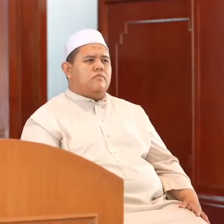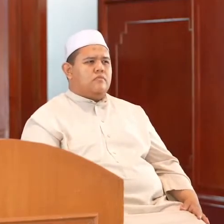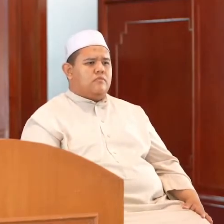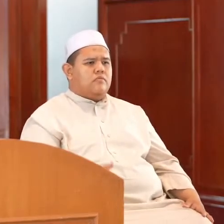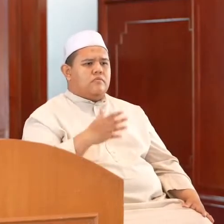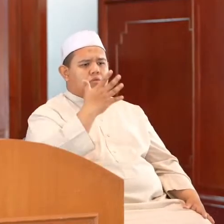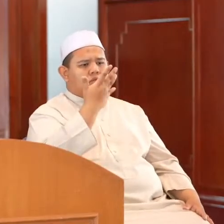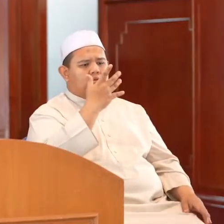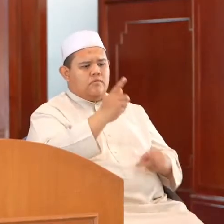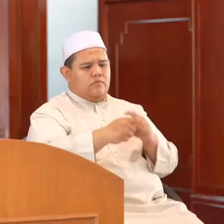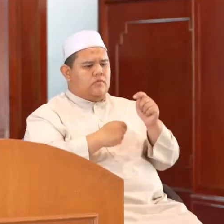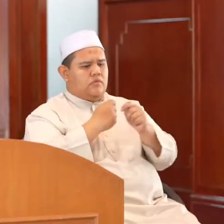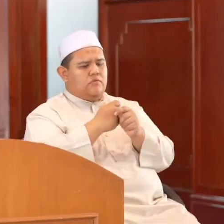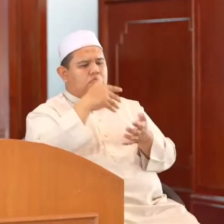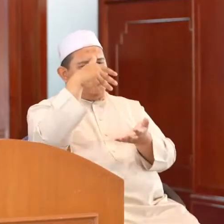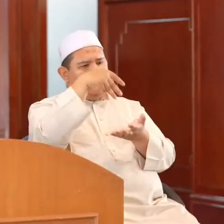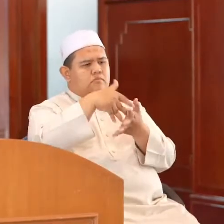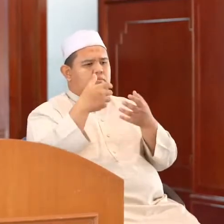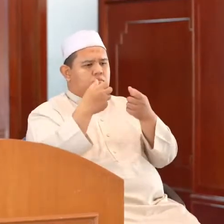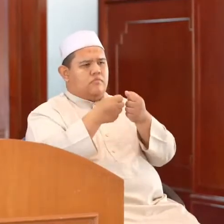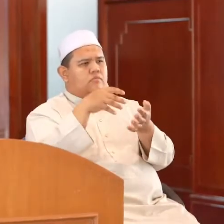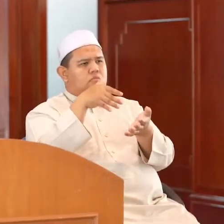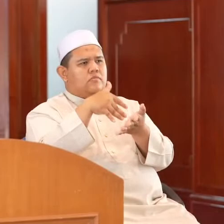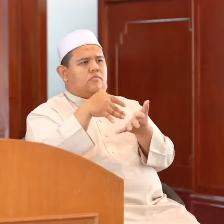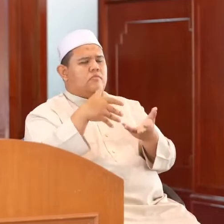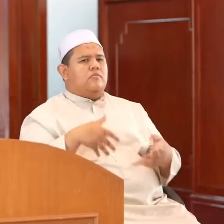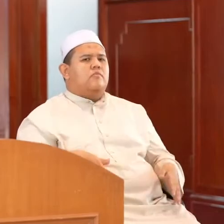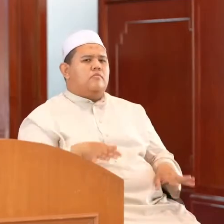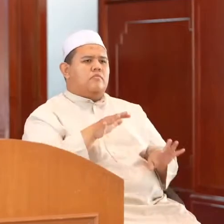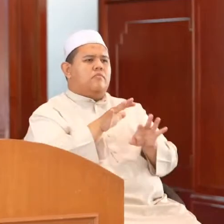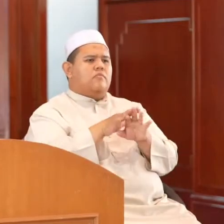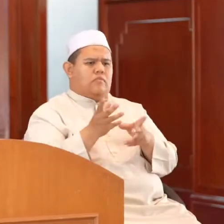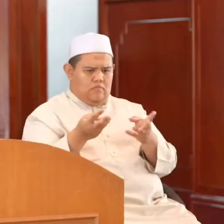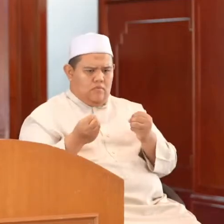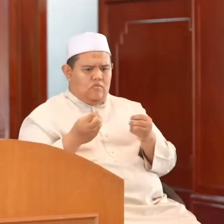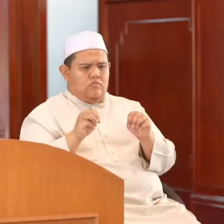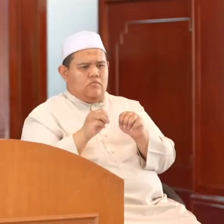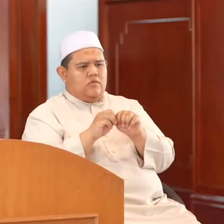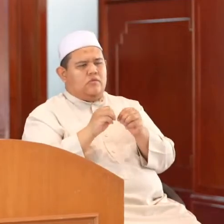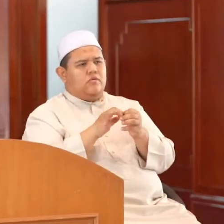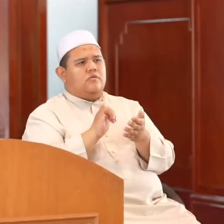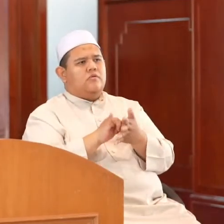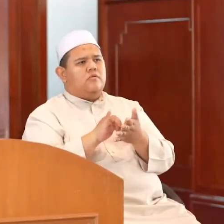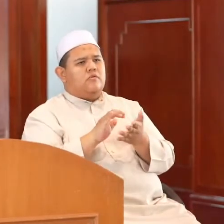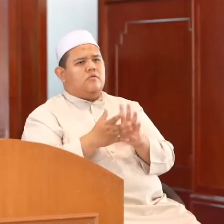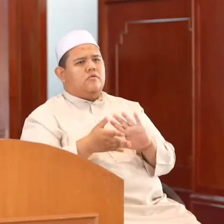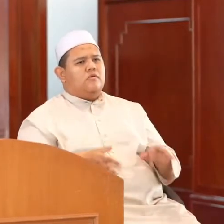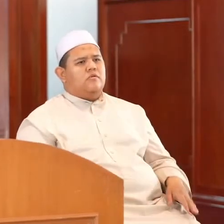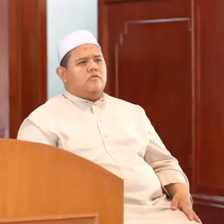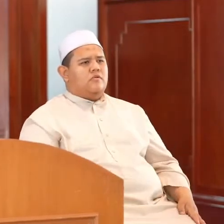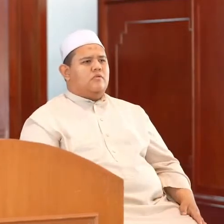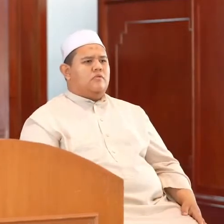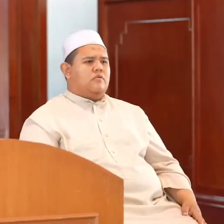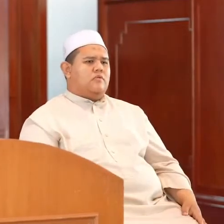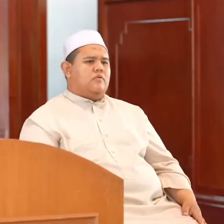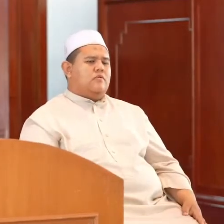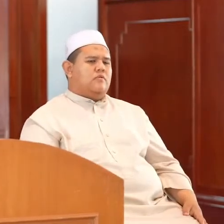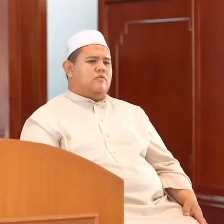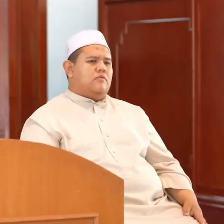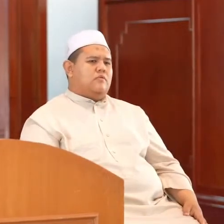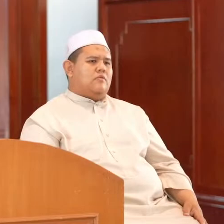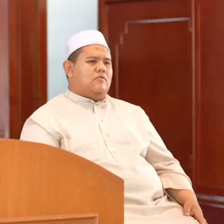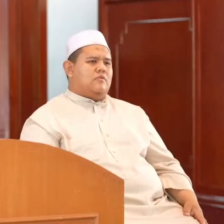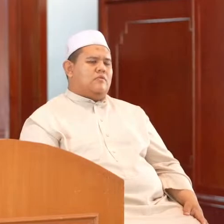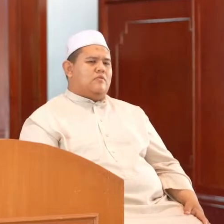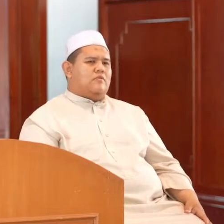15 tahun duduk dalam penjara, banyak duduk dalam pada duduk luar. Mu nak jadi, faham-fahamlah bahasa dia, kita tak tahu kali sebab kita tak